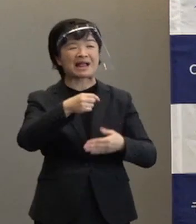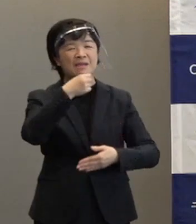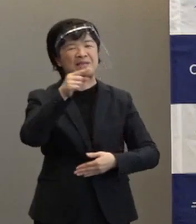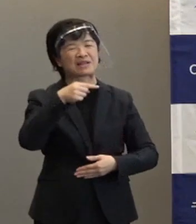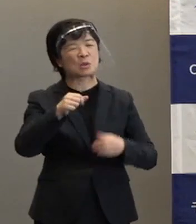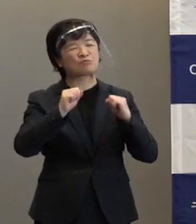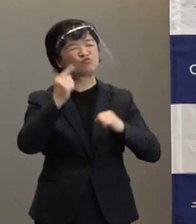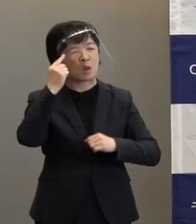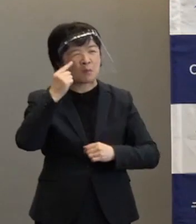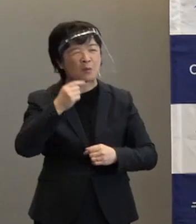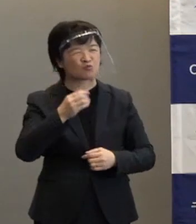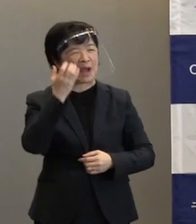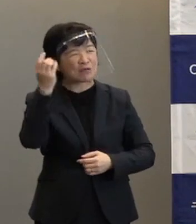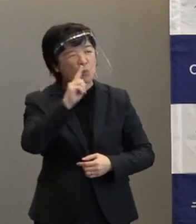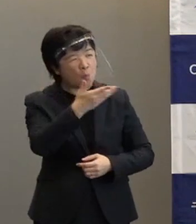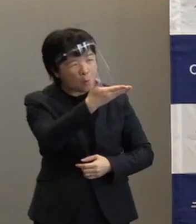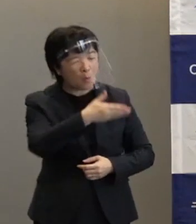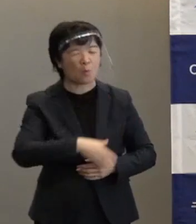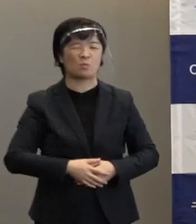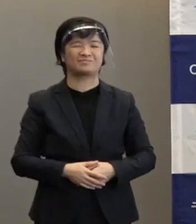想もぜひ。